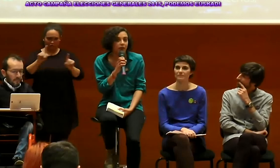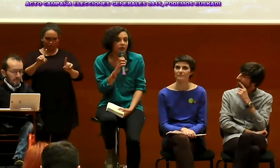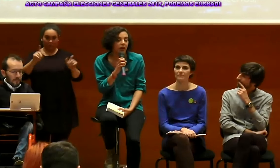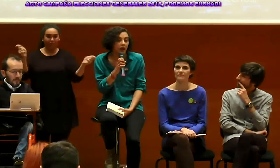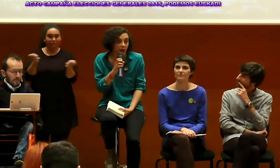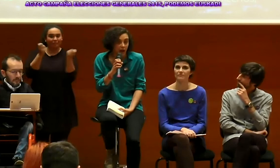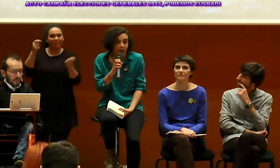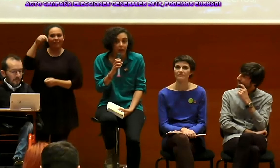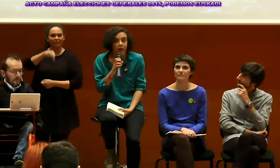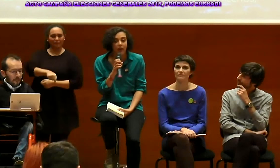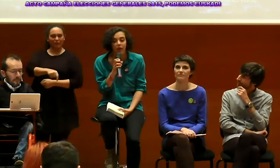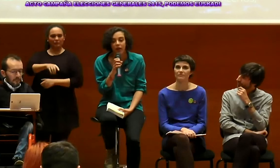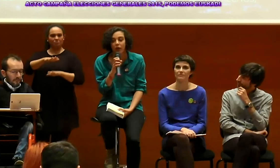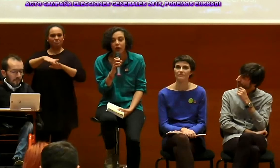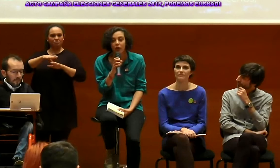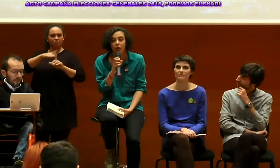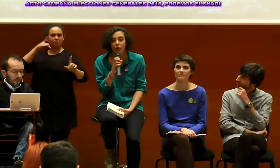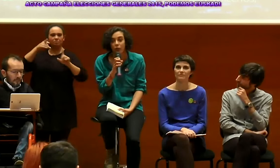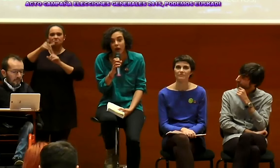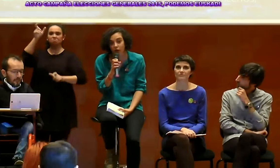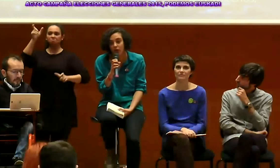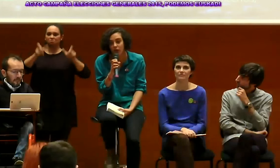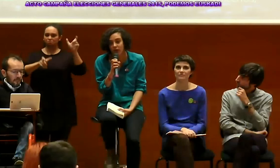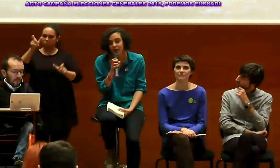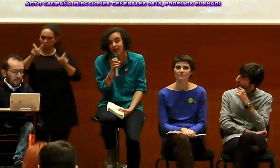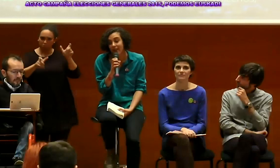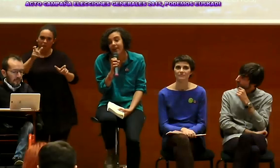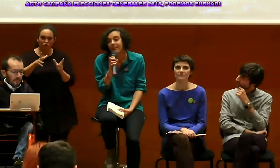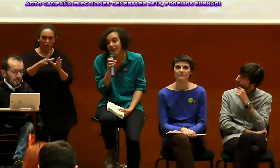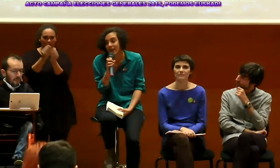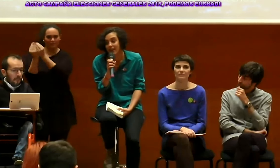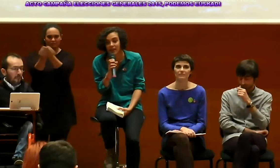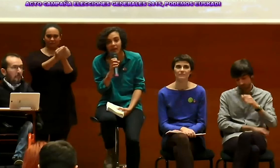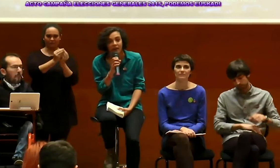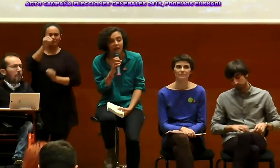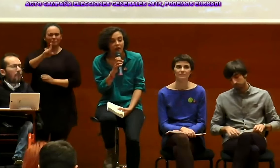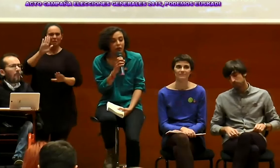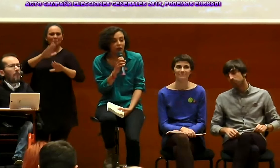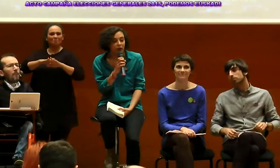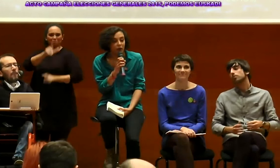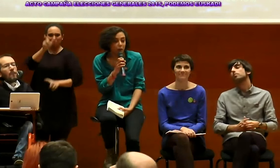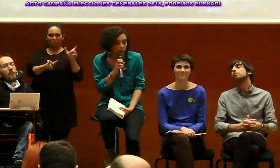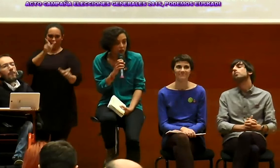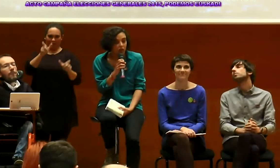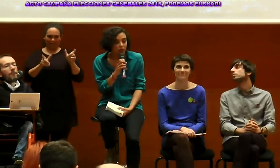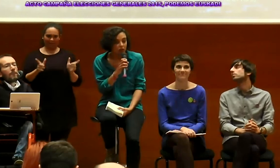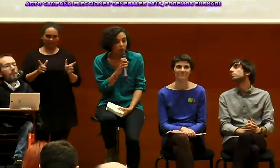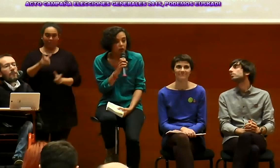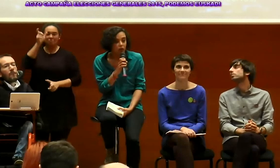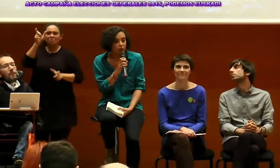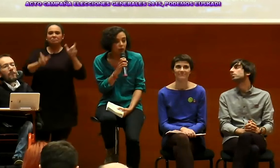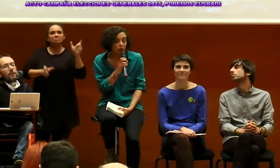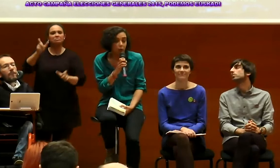hau jendeak egingo duelako eta jendearentzat egingo duelako. Pertsona